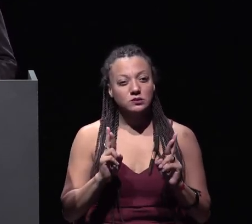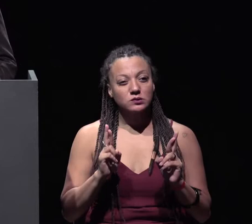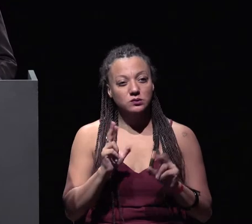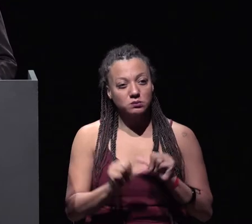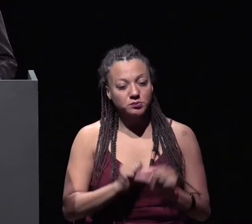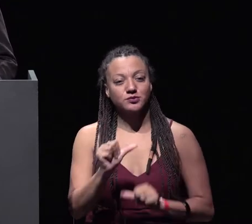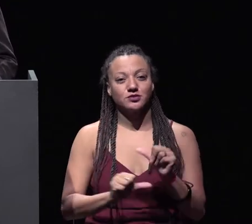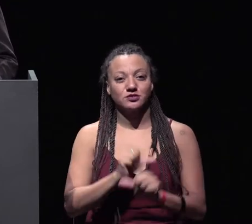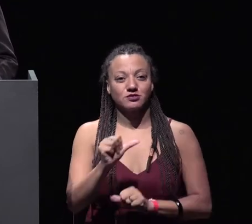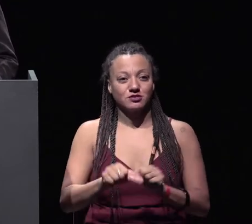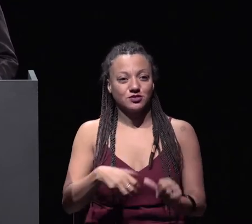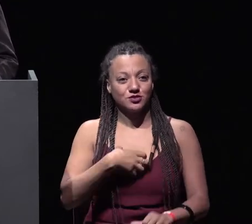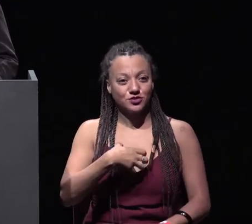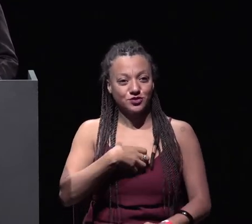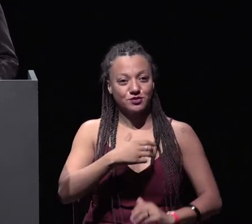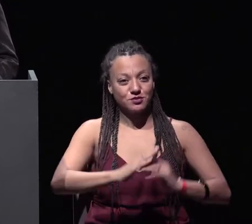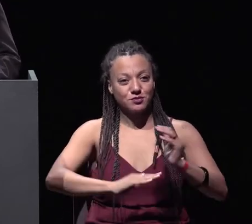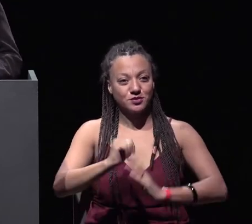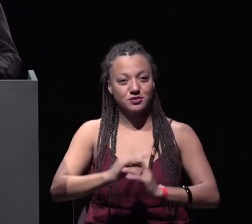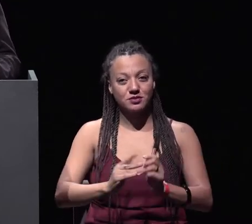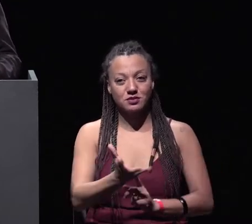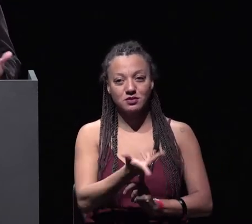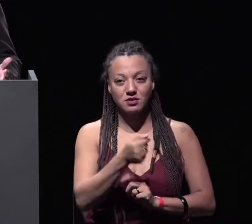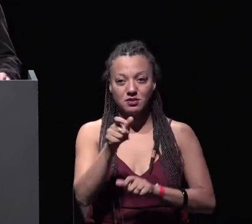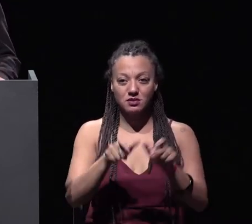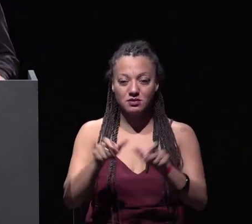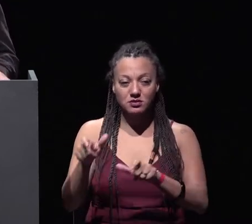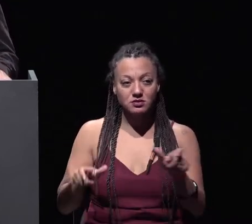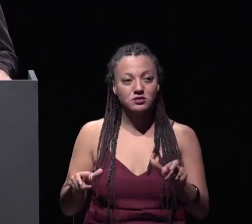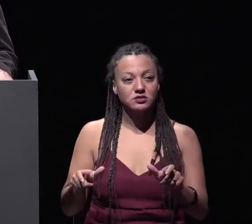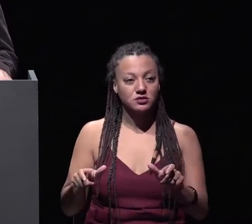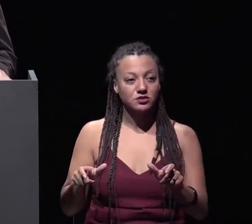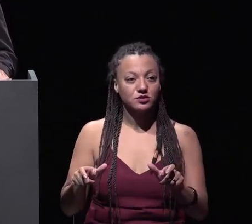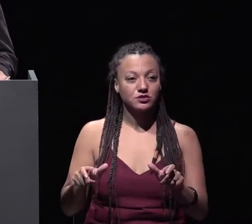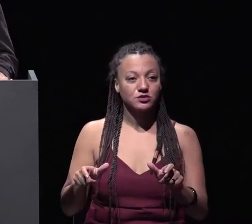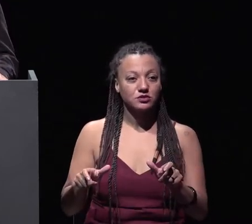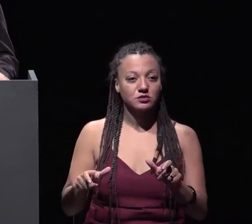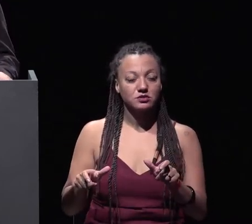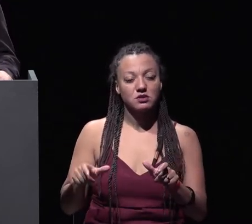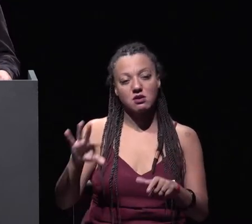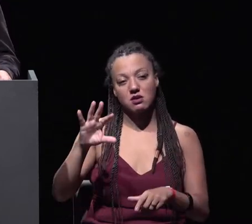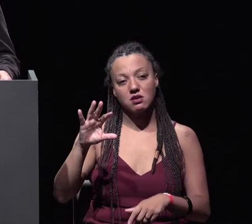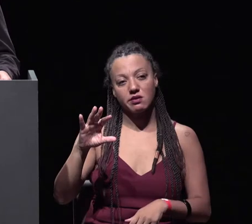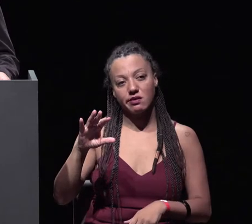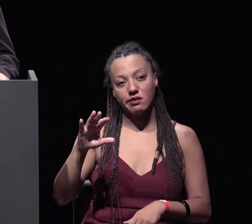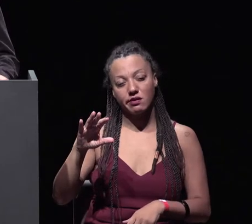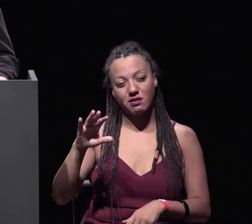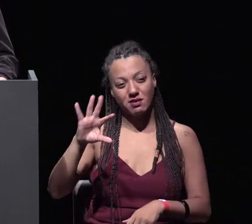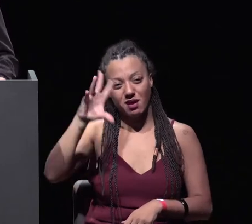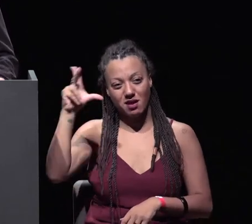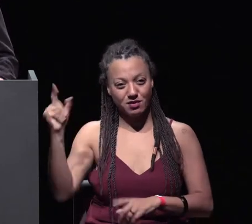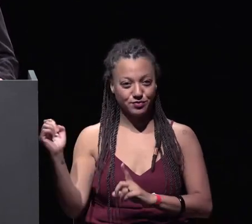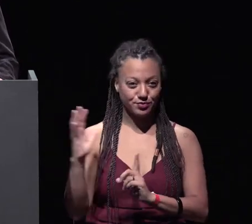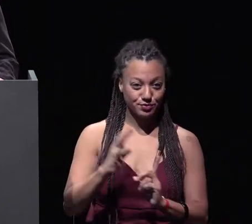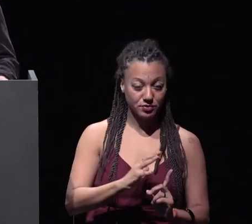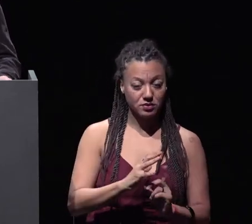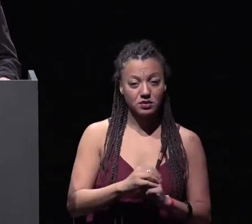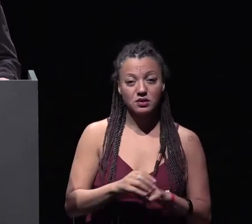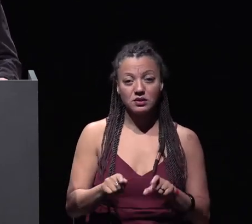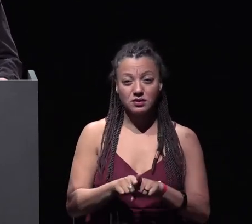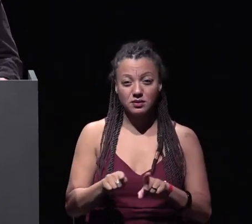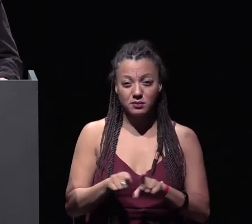compreensão da produção artística das produções artísticas de matriz africana ea releitura e